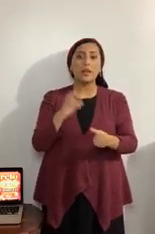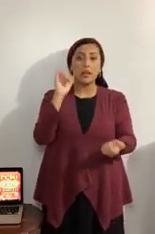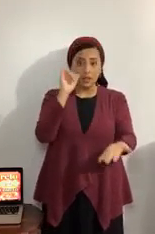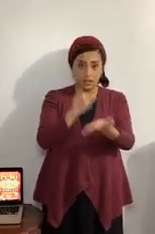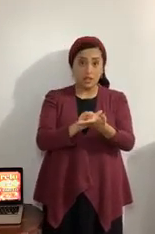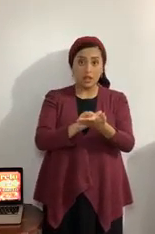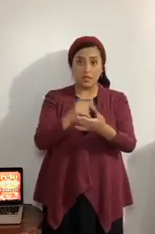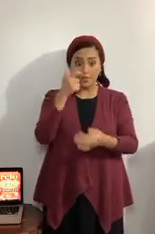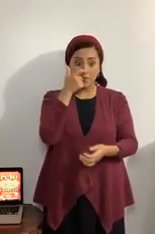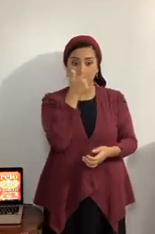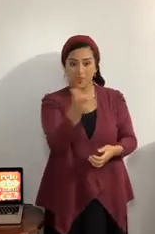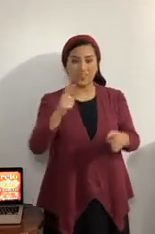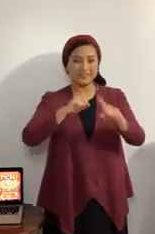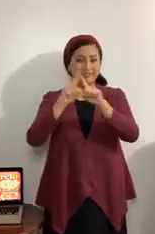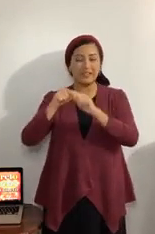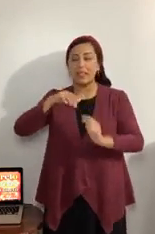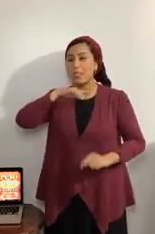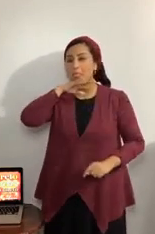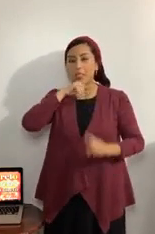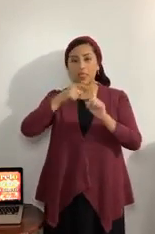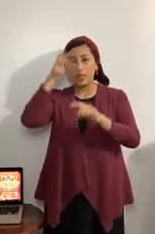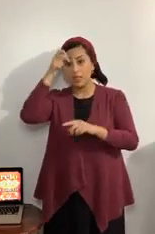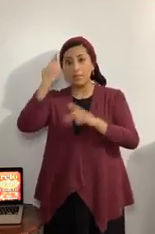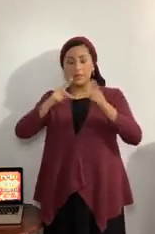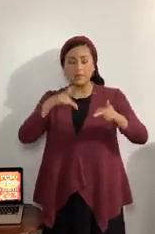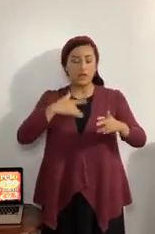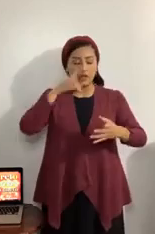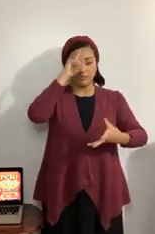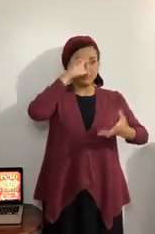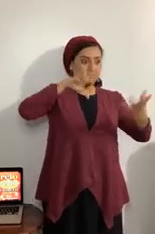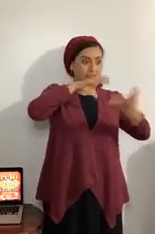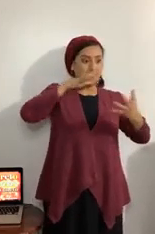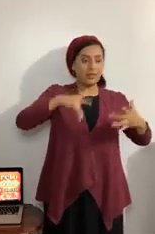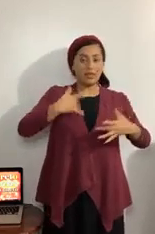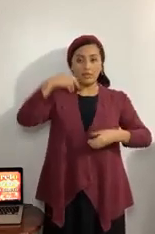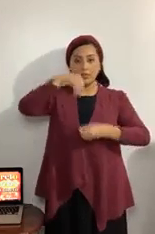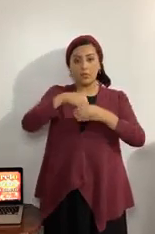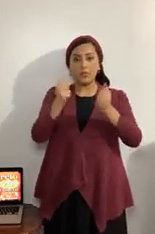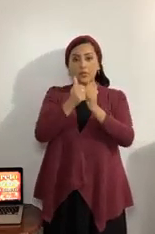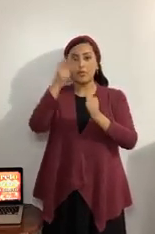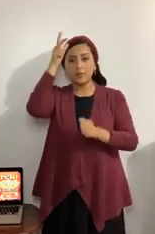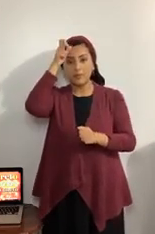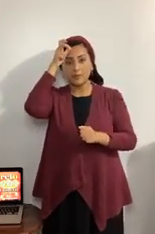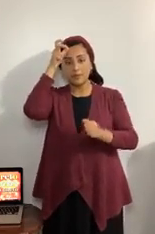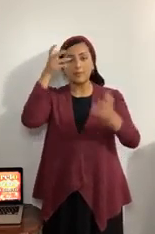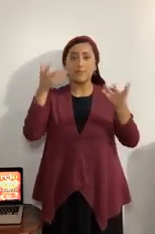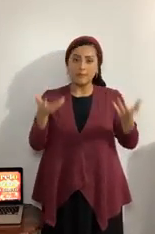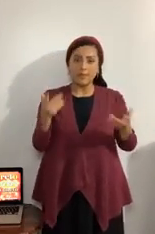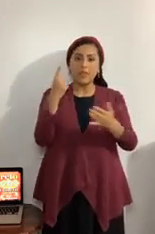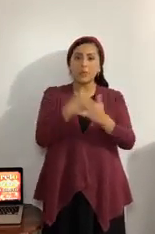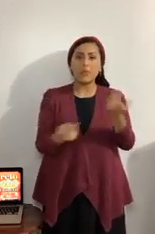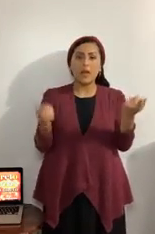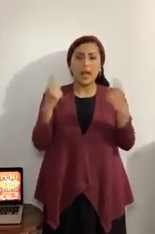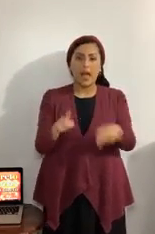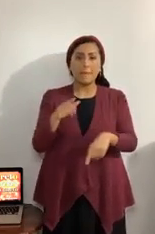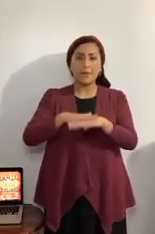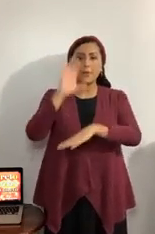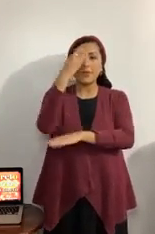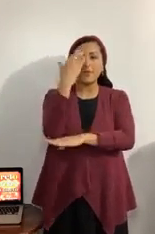por todas estas porquerías del diablo, la gente se trauma y vive con demonios. ¿Qué pasa en la época de Navidad? Número uno, hay más